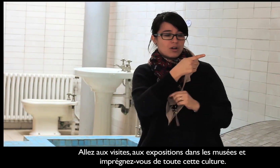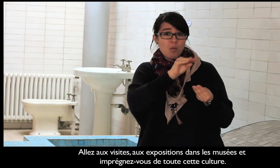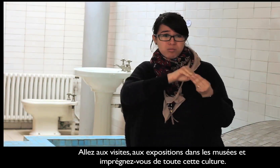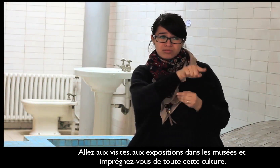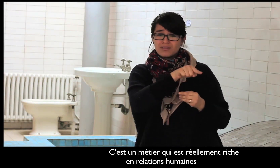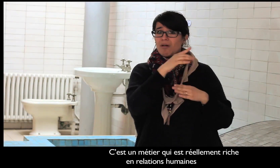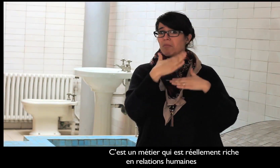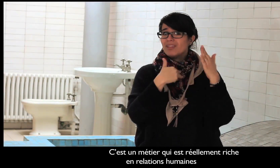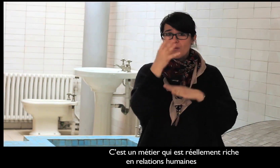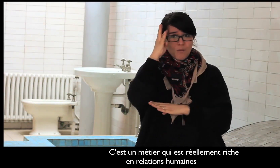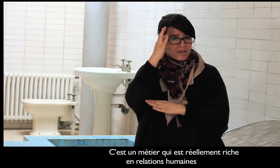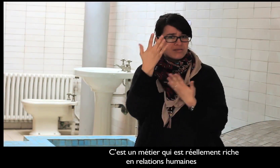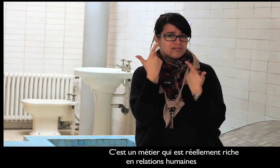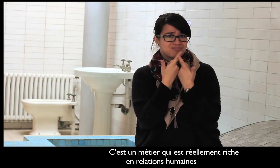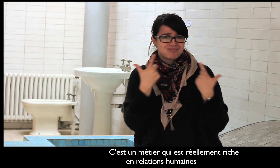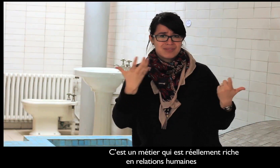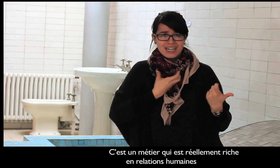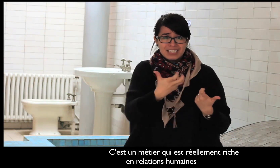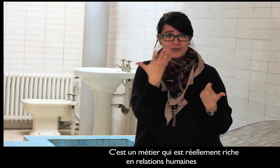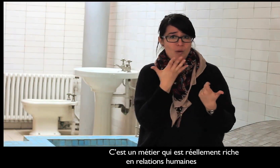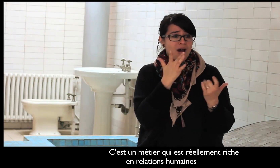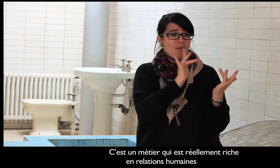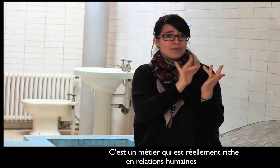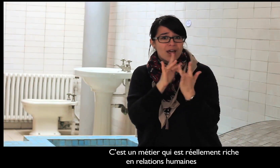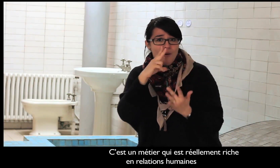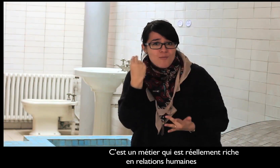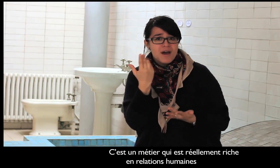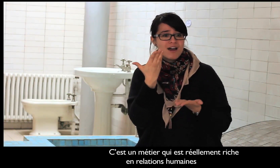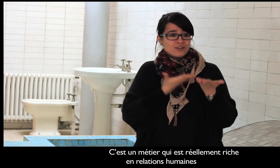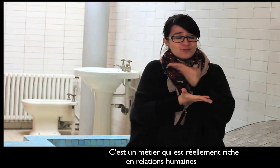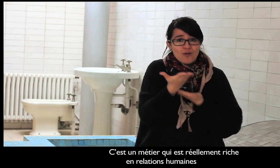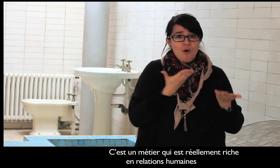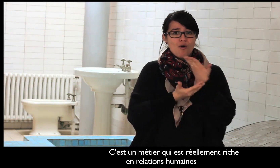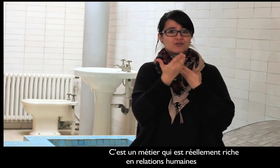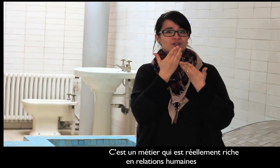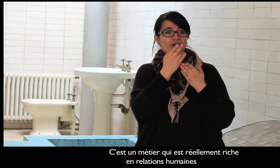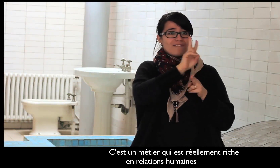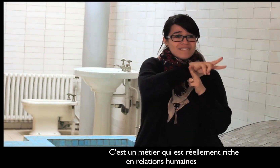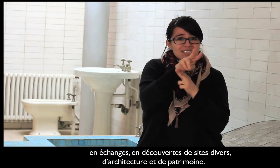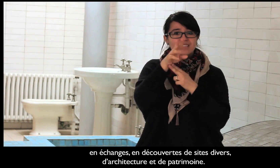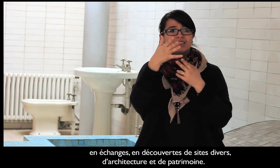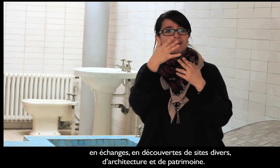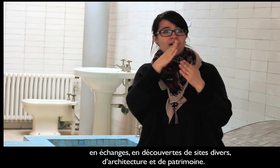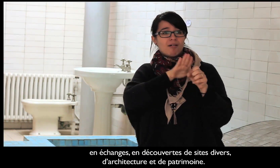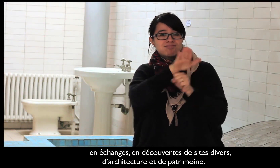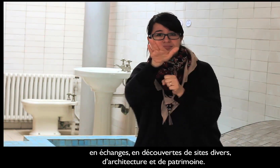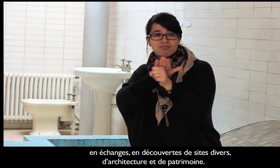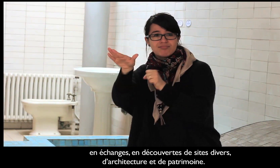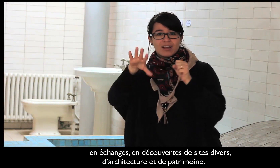C'est un métier qui est réellement riche en relations humaines, en échange, en découverte de sites divers, d'architecture et de